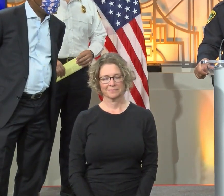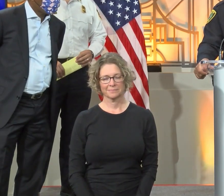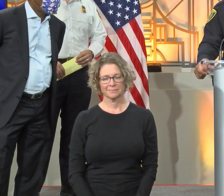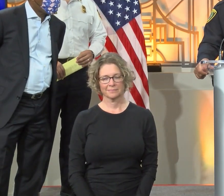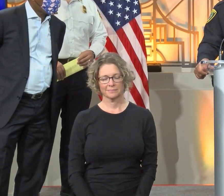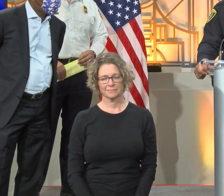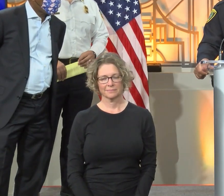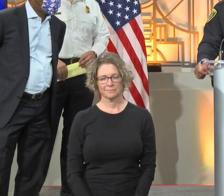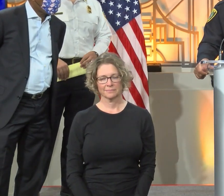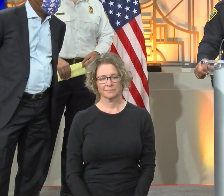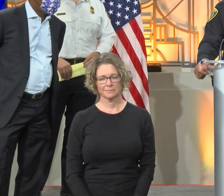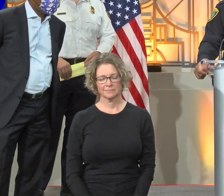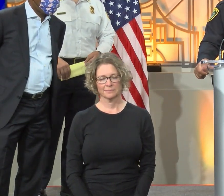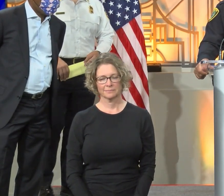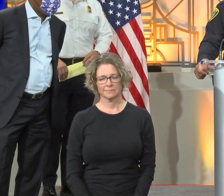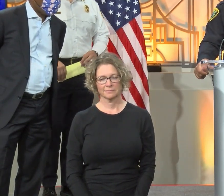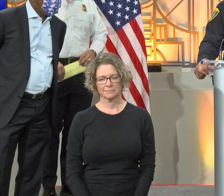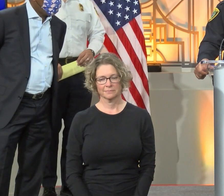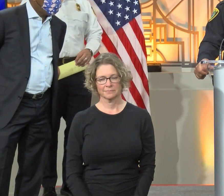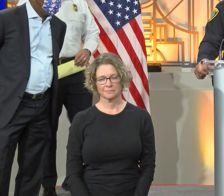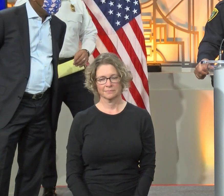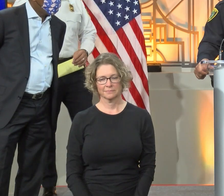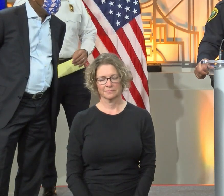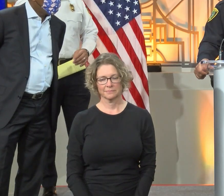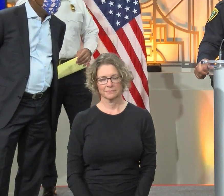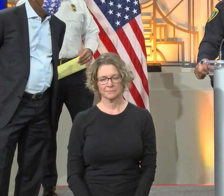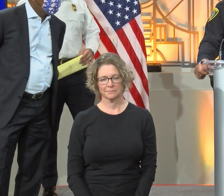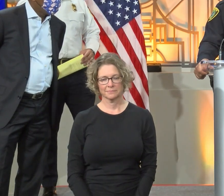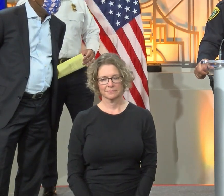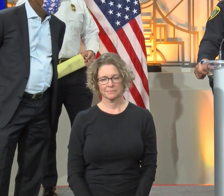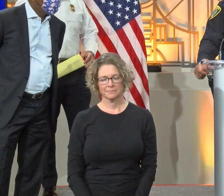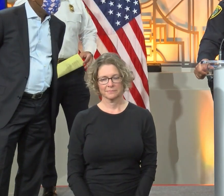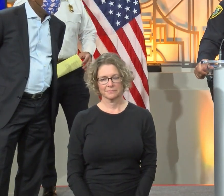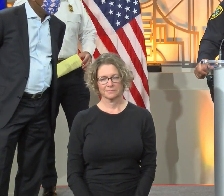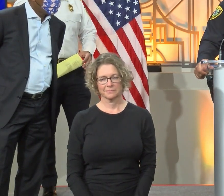decirle es que tenemos más de